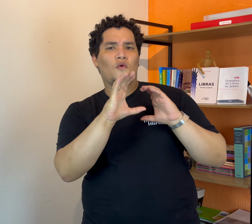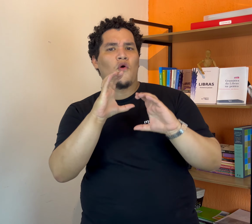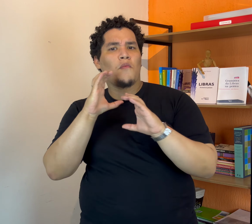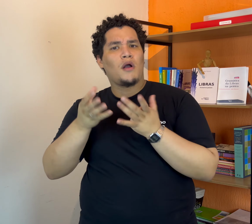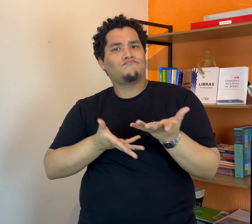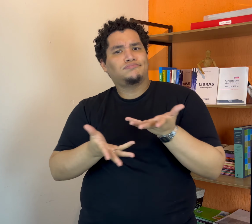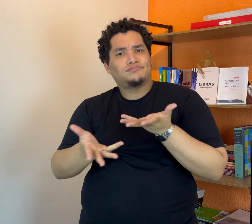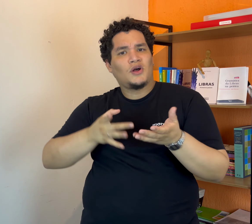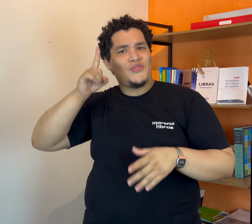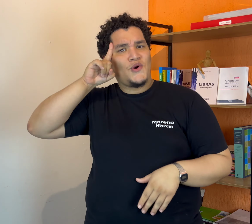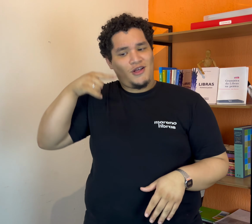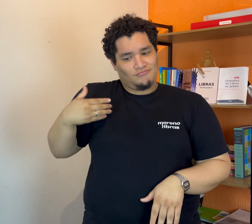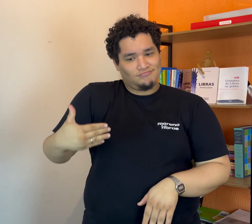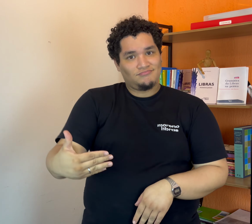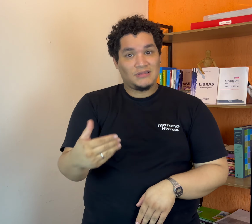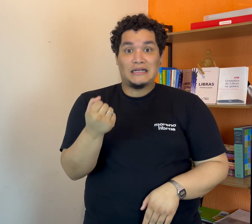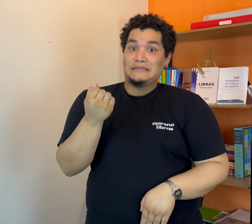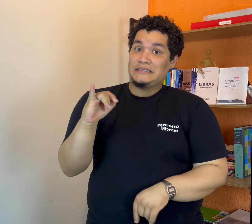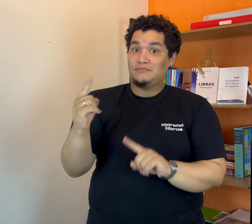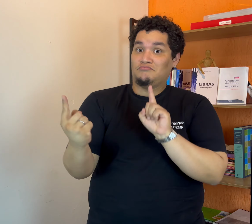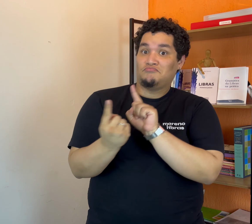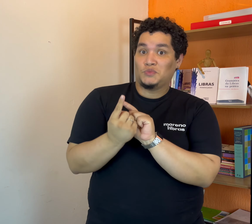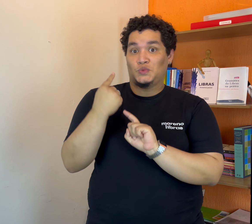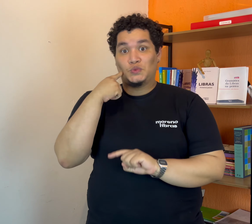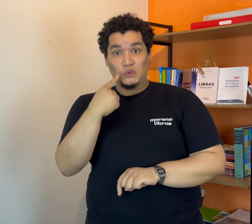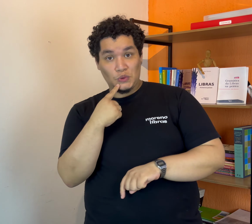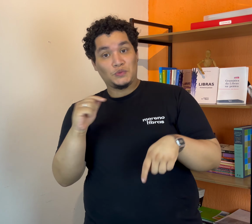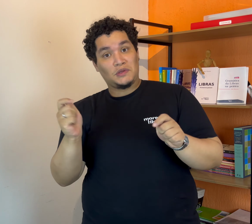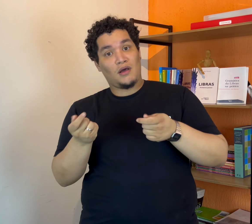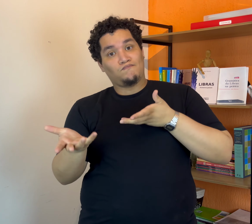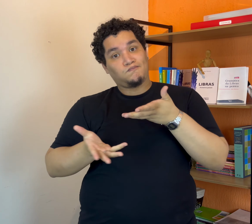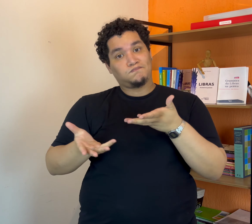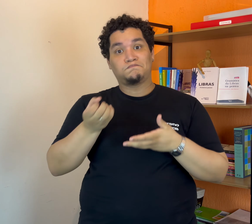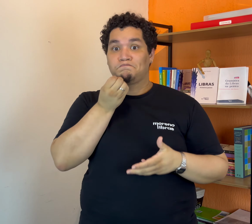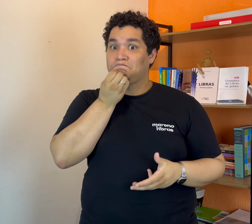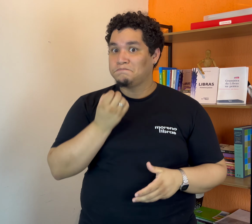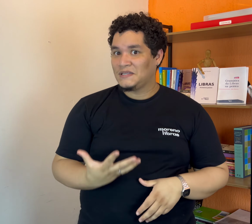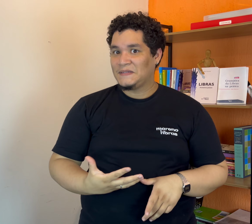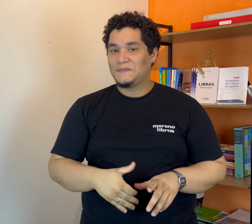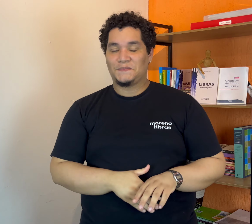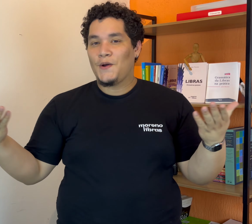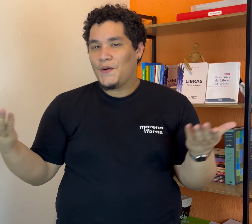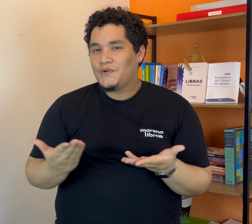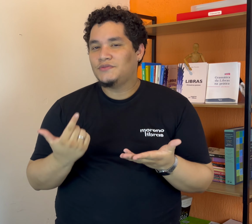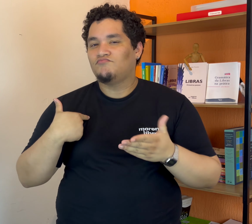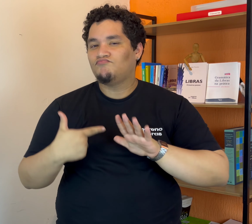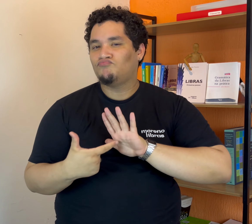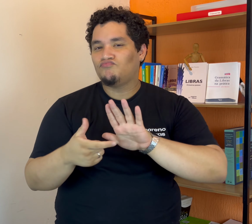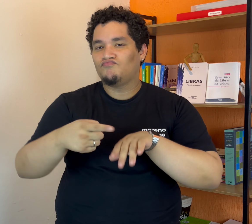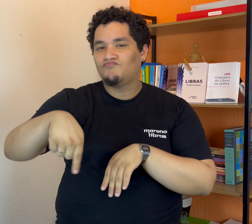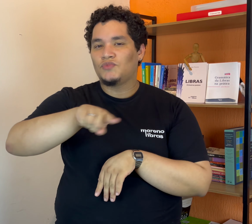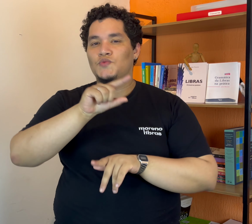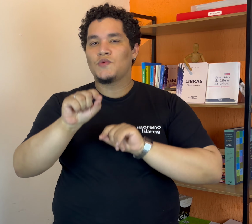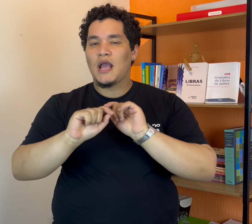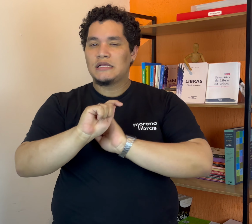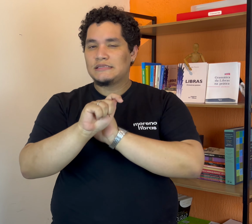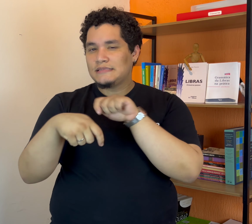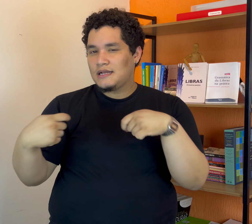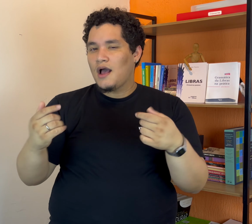gente consiga se comunicar cotidianamente, caso encontremos uma pessoa surda e precisemos estabelecer uma comunicação rápida. Eu vou